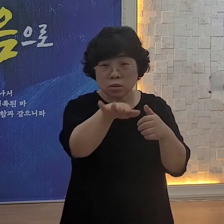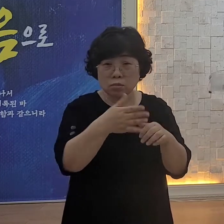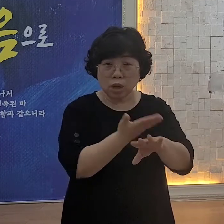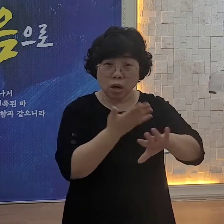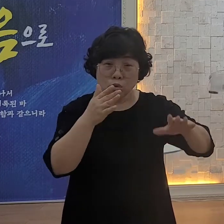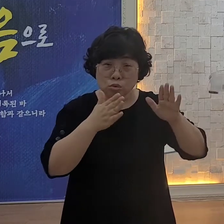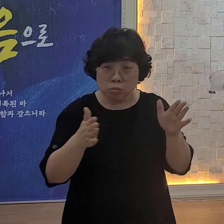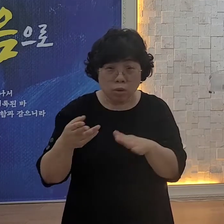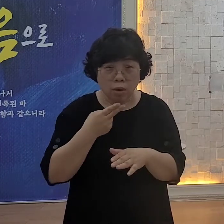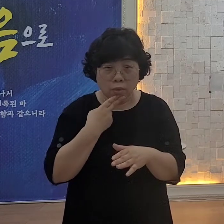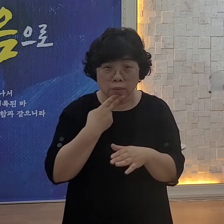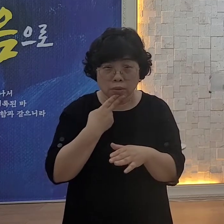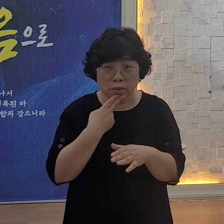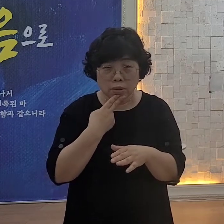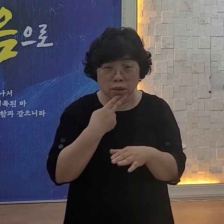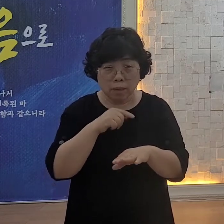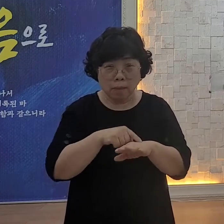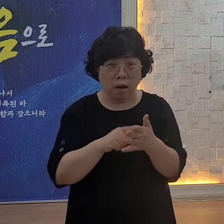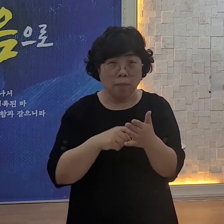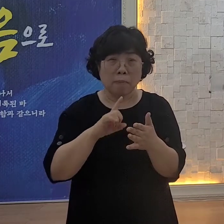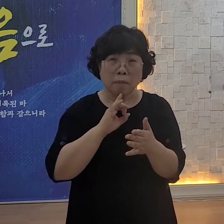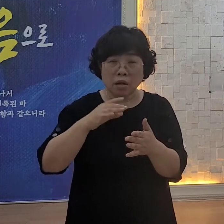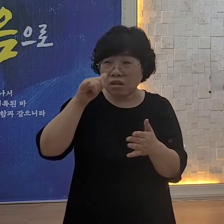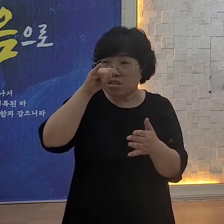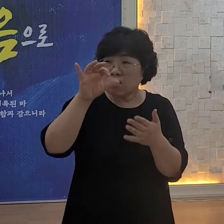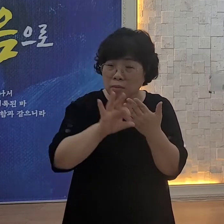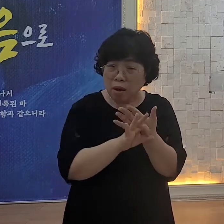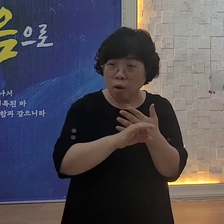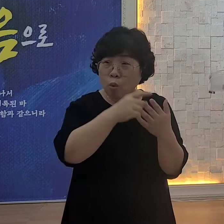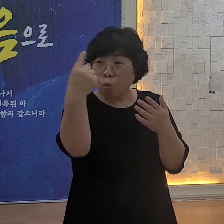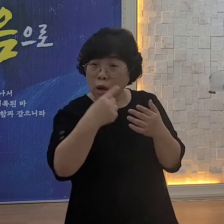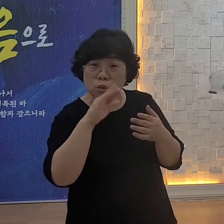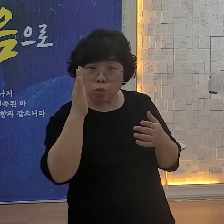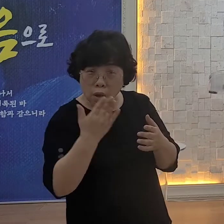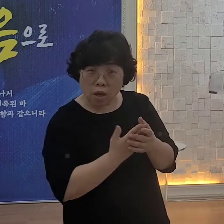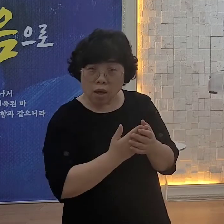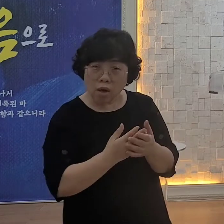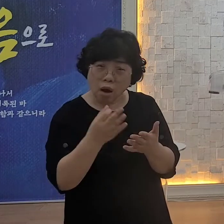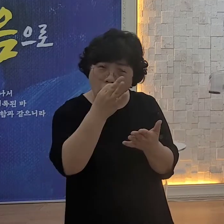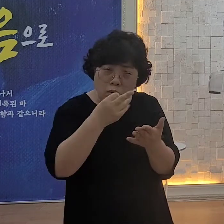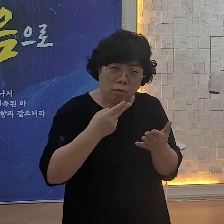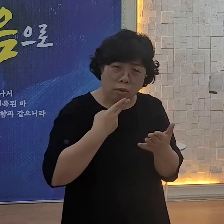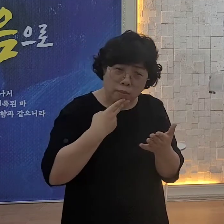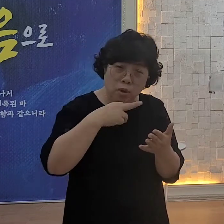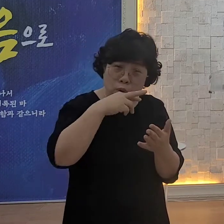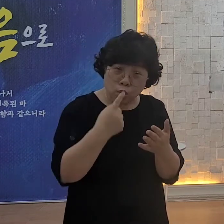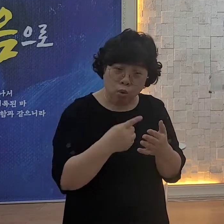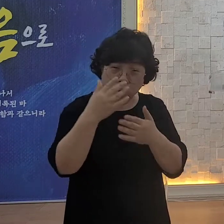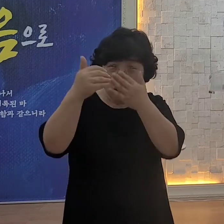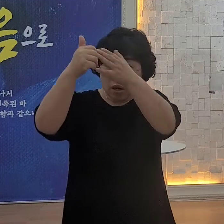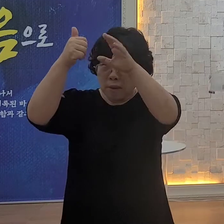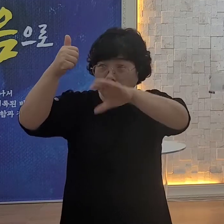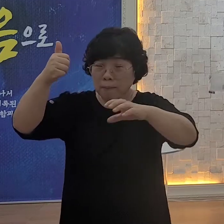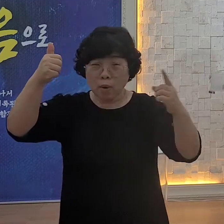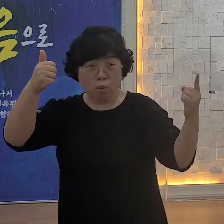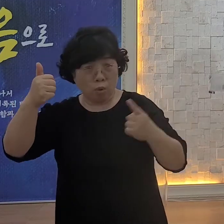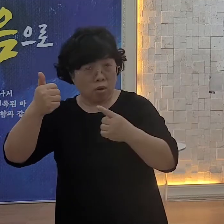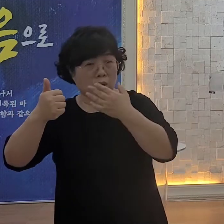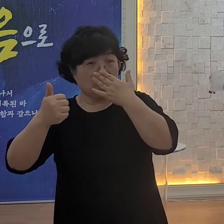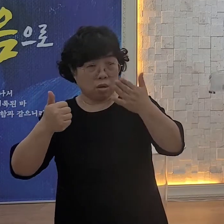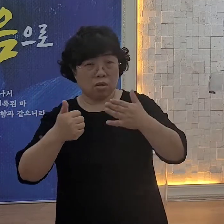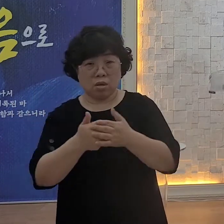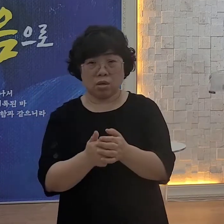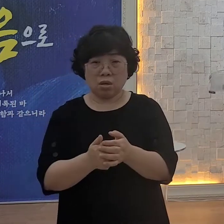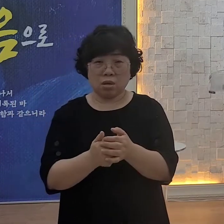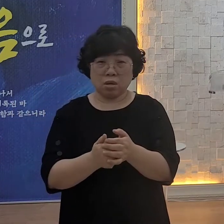신약시대. 그런데 더 감사한 건 뭐냐? 우리가 언제든지 재물이 없어도 우리는 하나님 앞에 그 지성소 문을